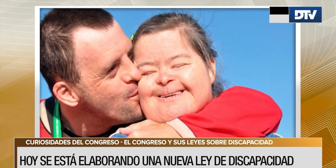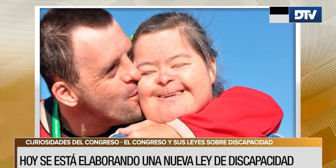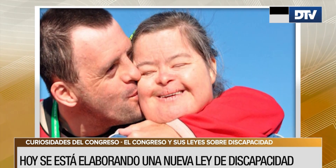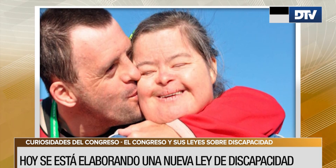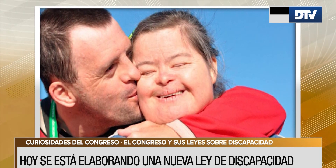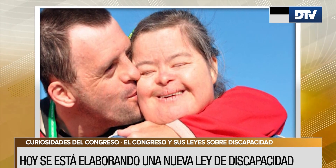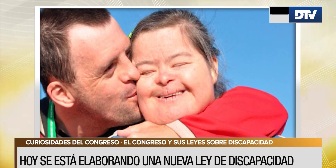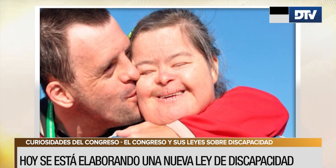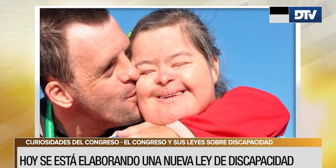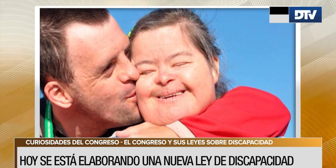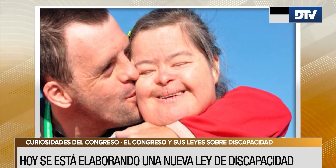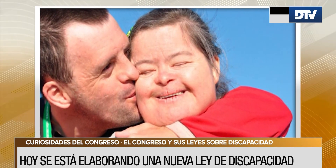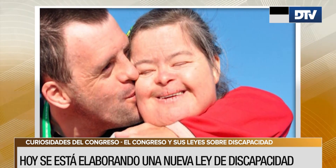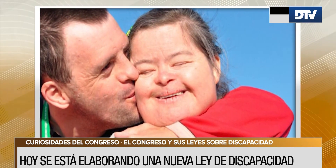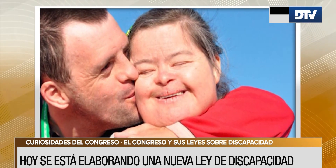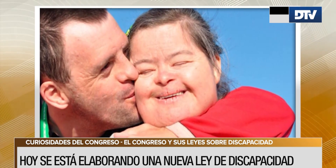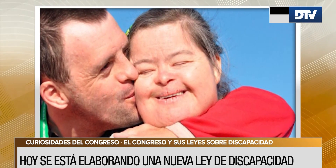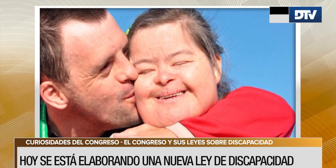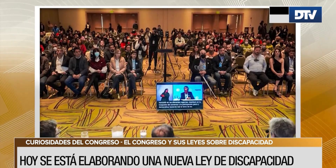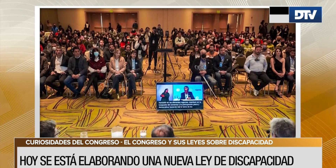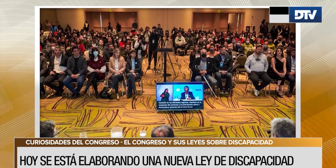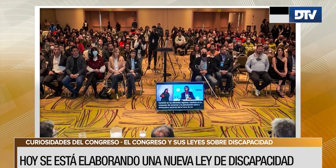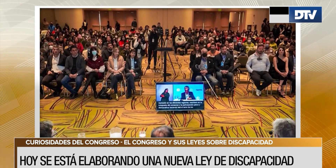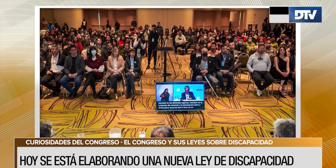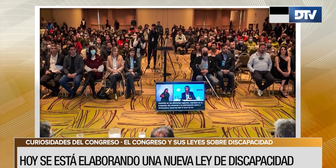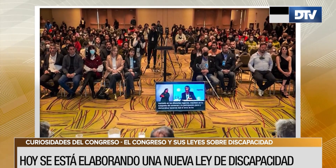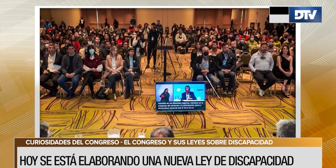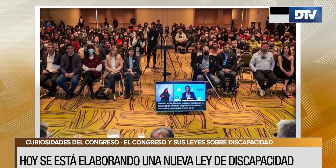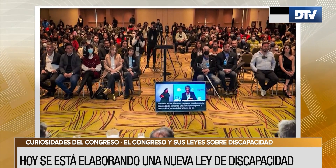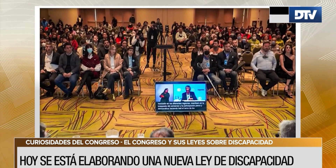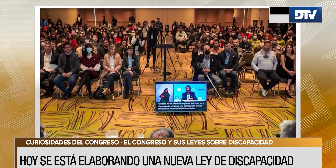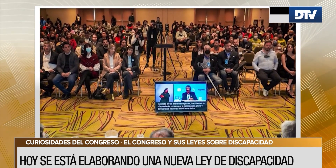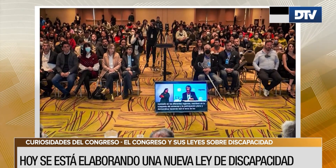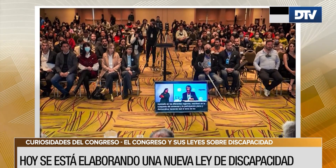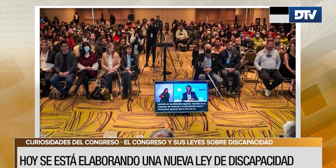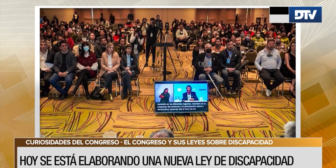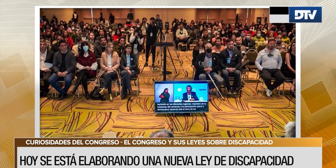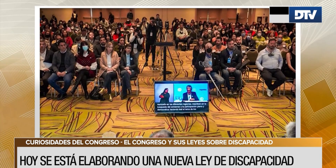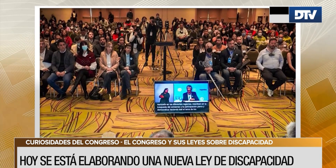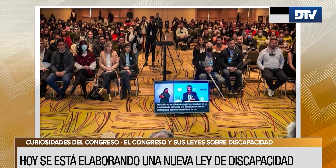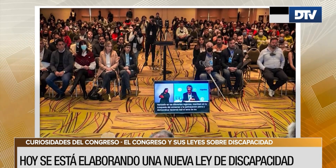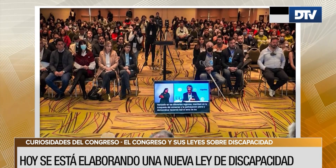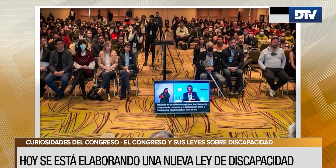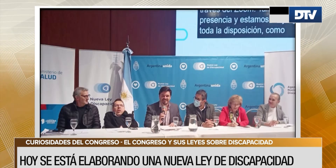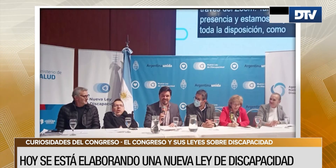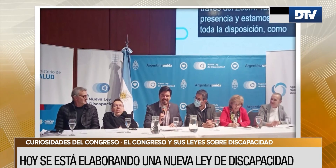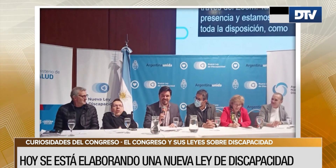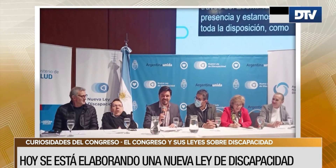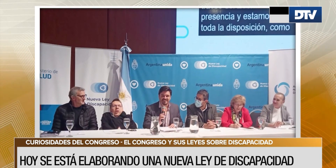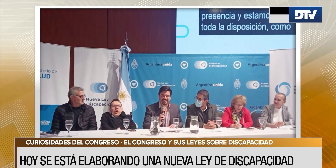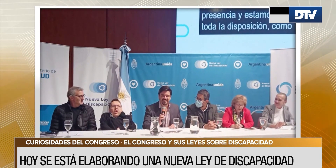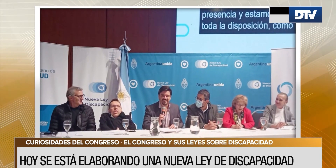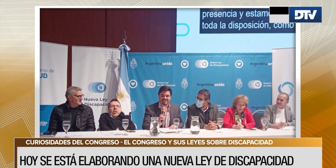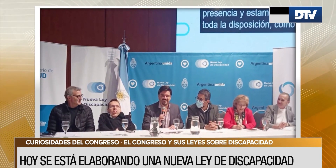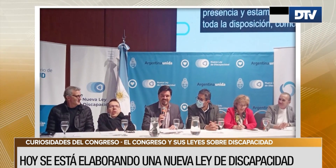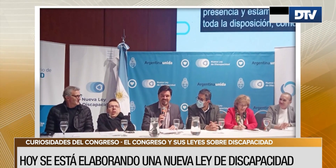especial interés, ya que han finalizado hace algunos meses las instancias de la denominada Consulta Federal para una nueva ley